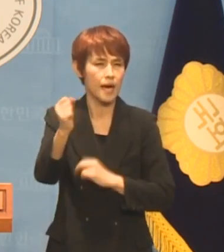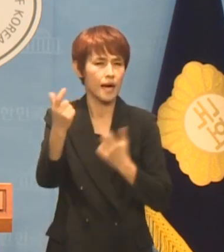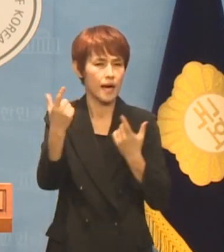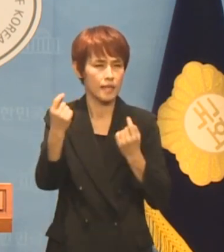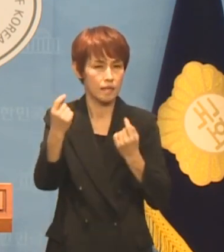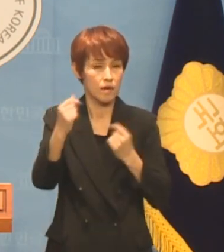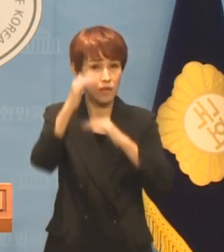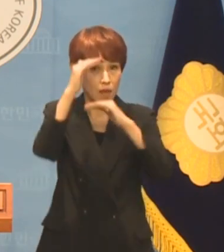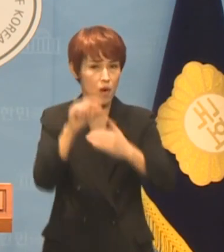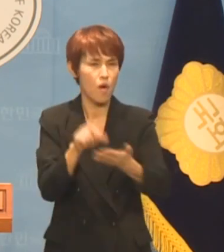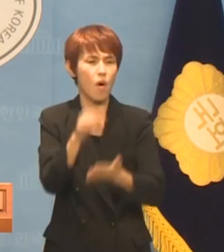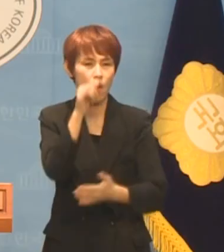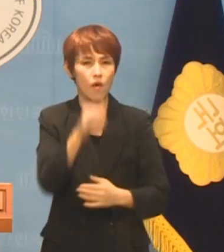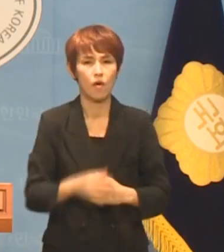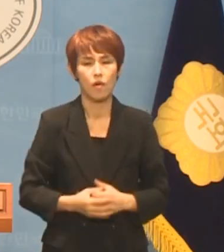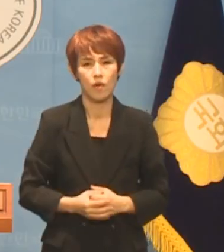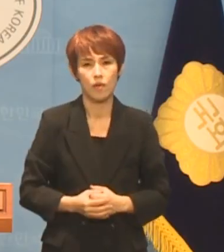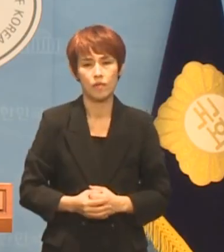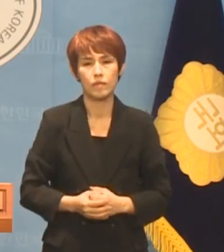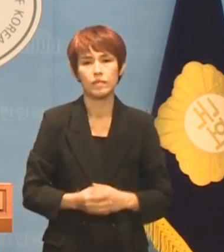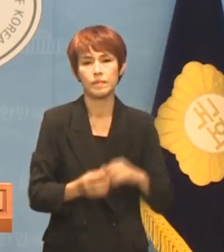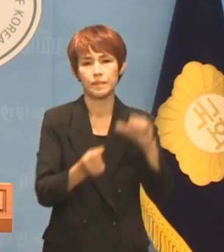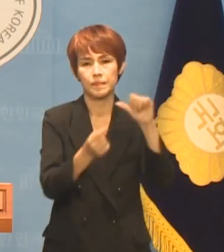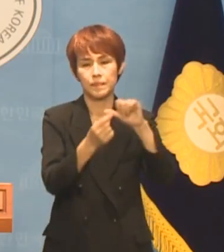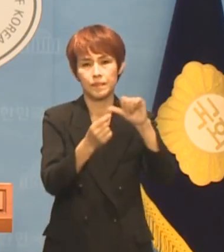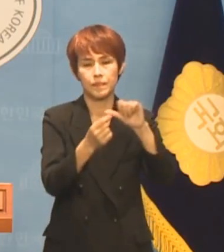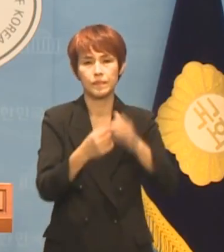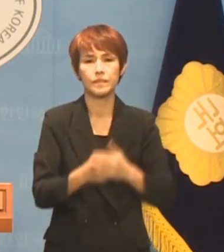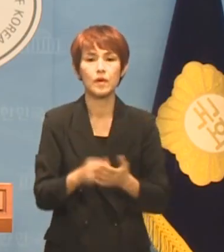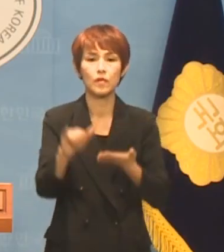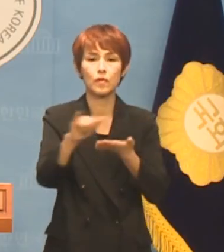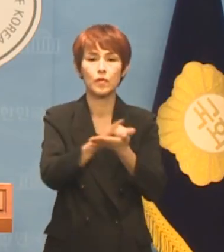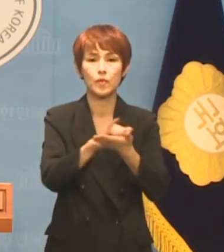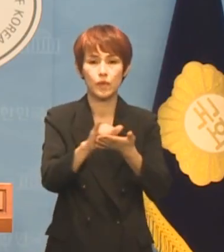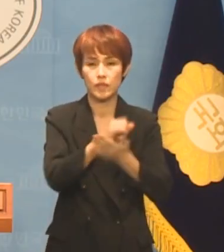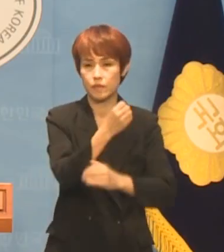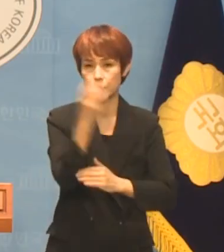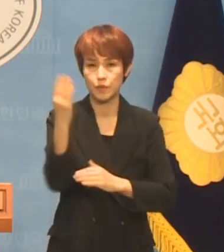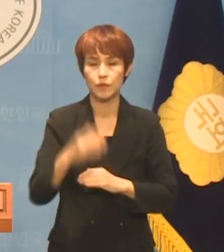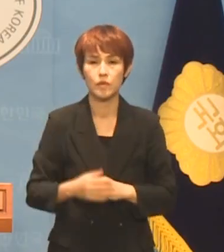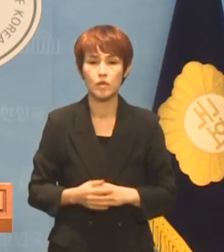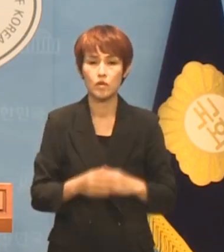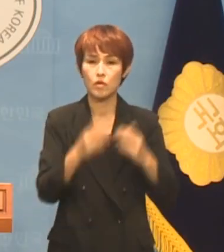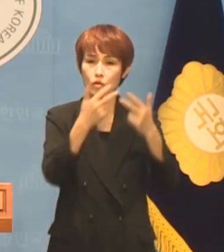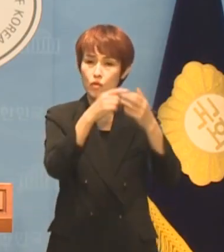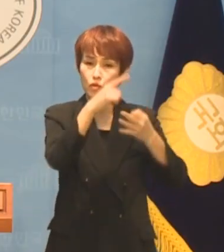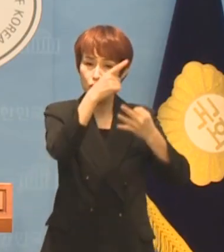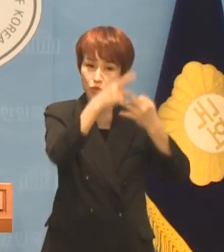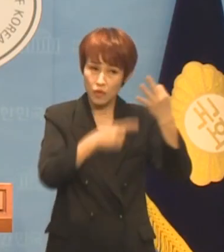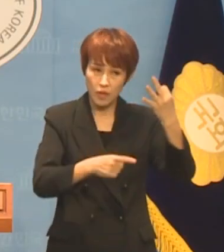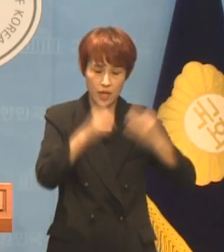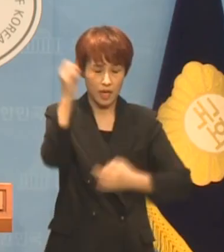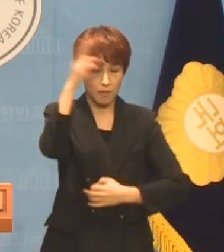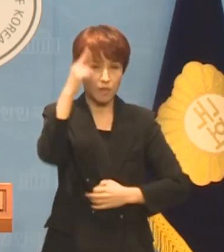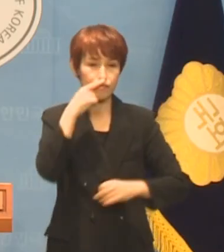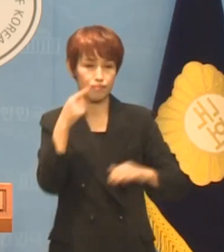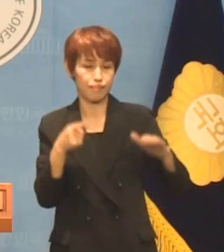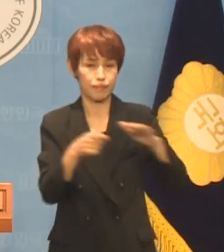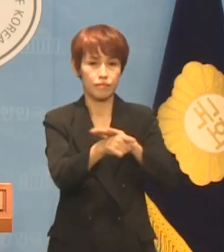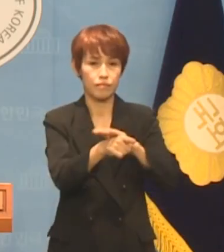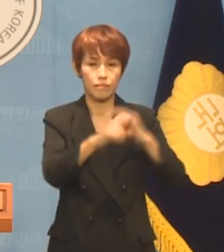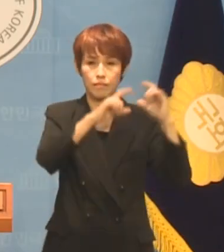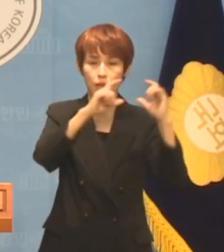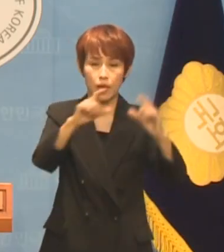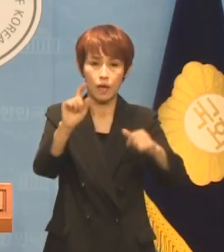다섯 번째 뉴욕타임스 기사입니다. 해당 기사 내용은 윤석열이 돌연 계엄을 선포하는 바람에